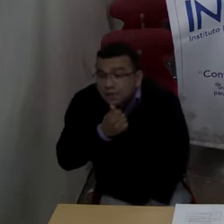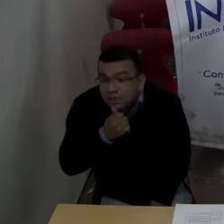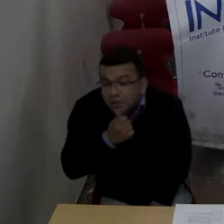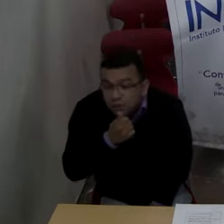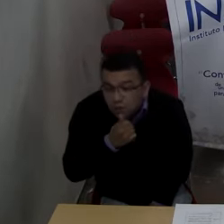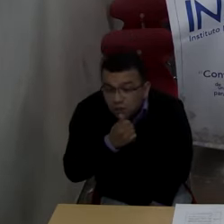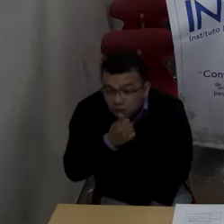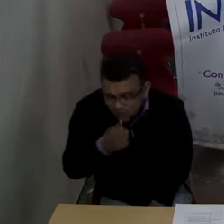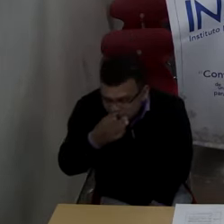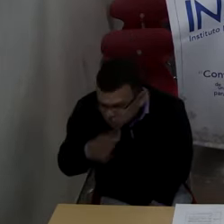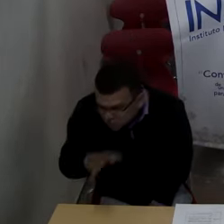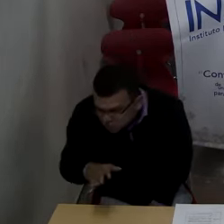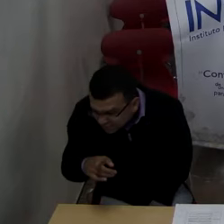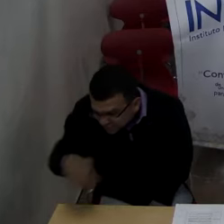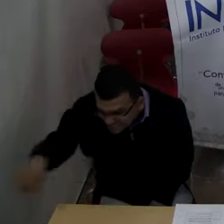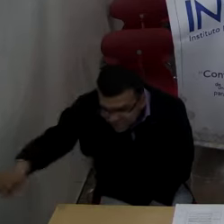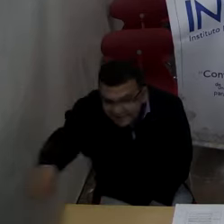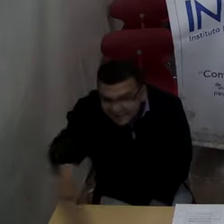de lado